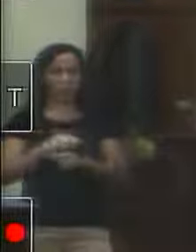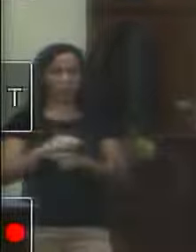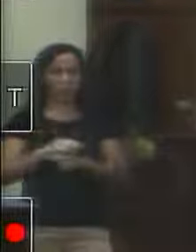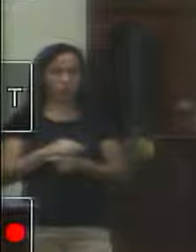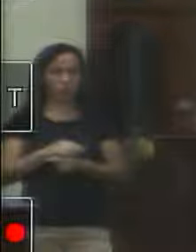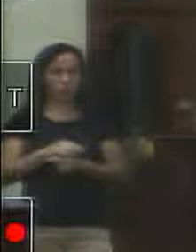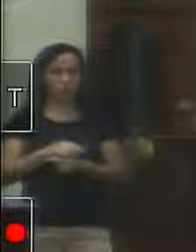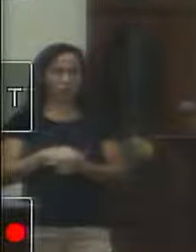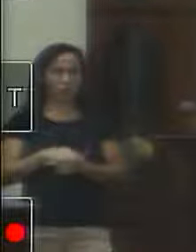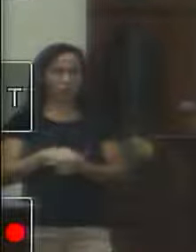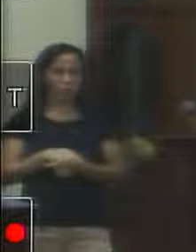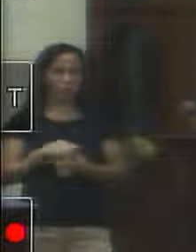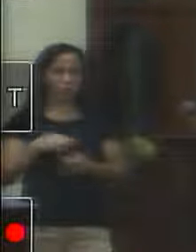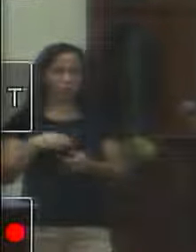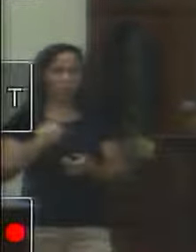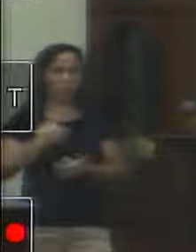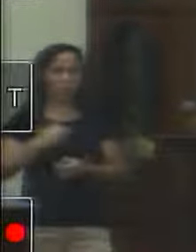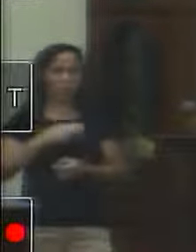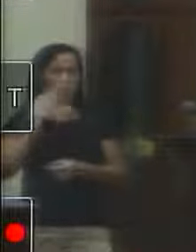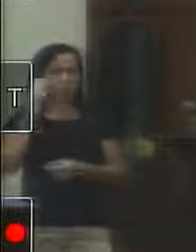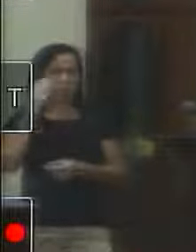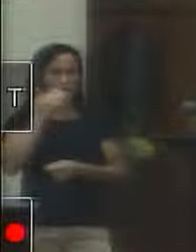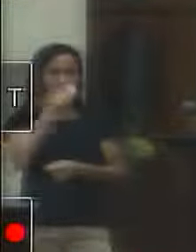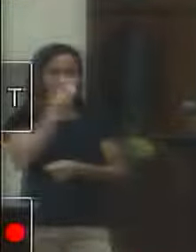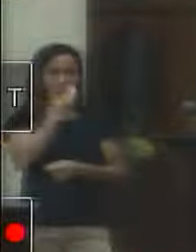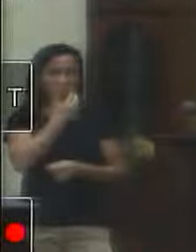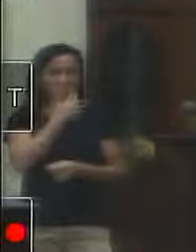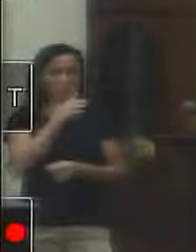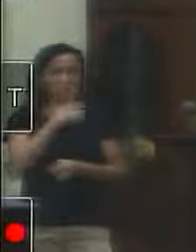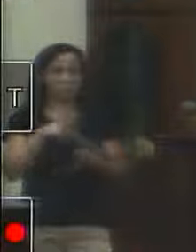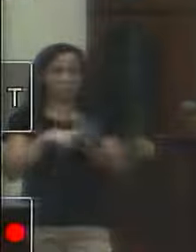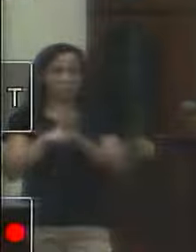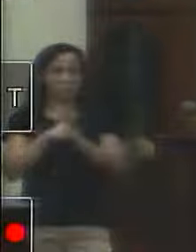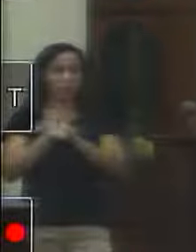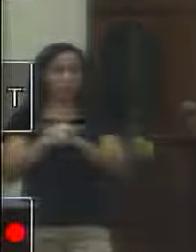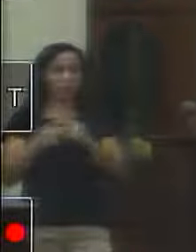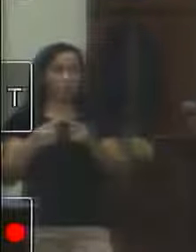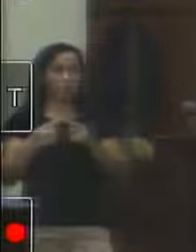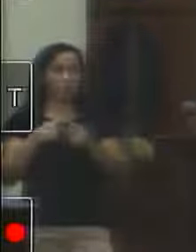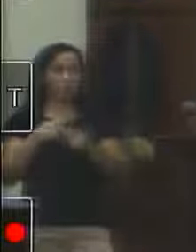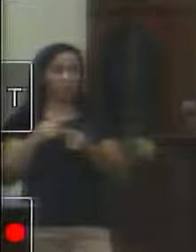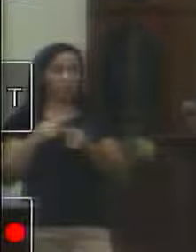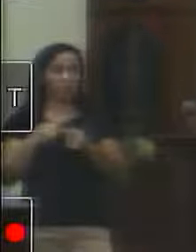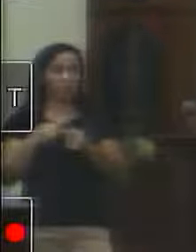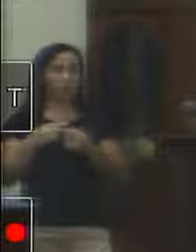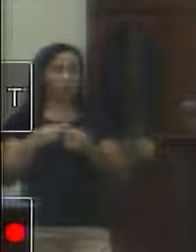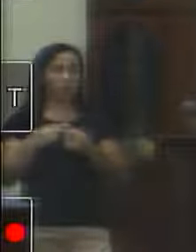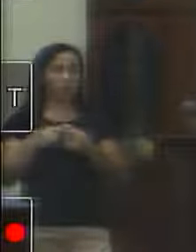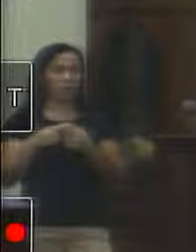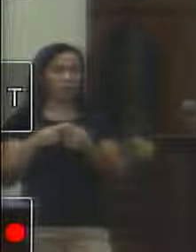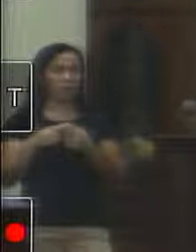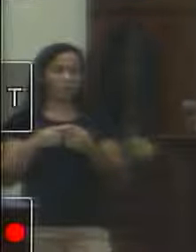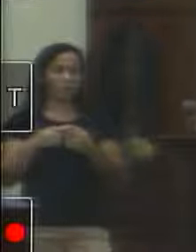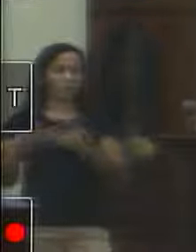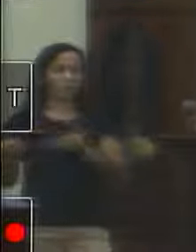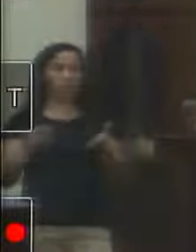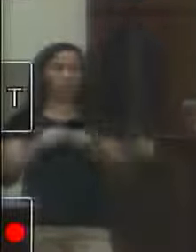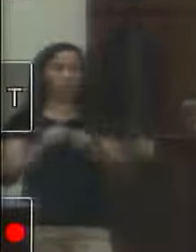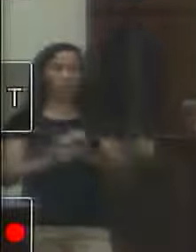tempo, pelo meu celular aqui ainda tenho. Só para ter a pergunta, secretária, que eu fiz, que foi o motivo da minha